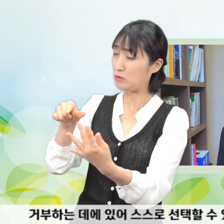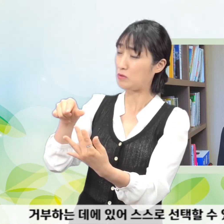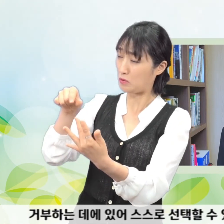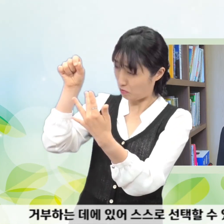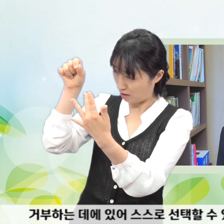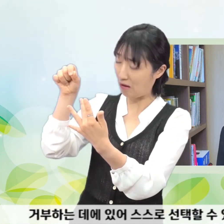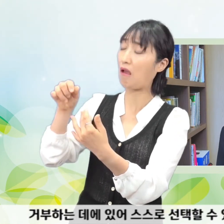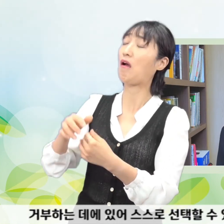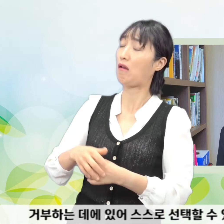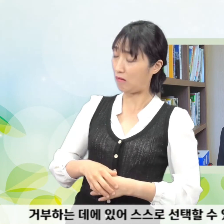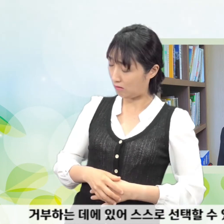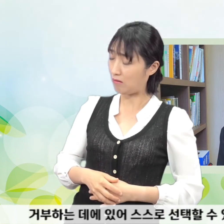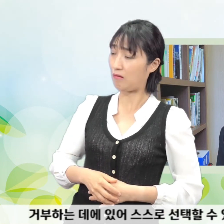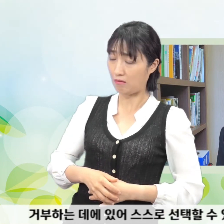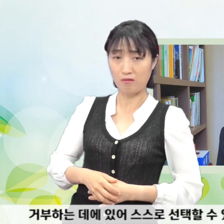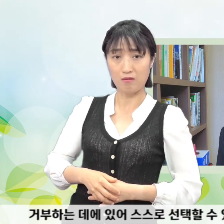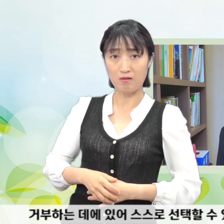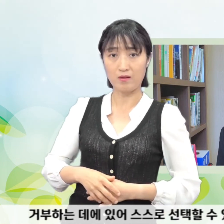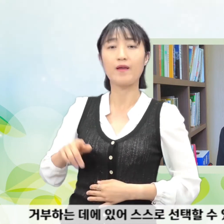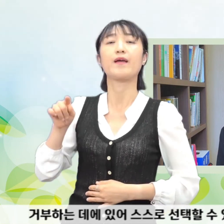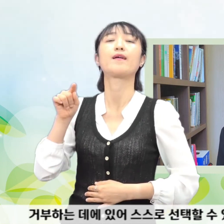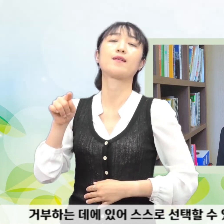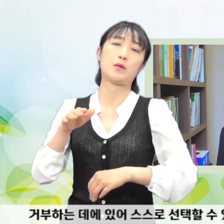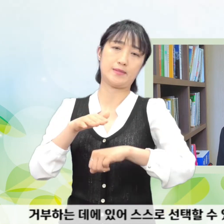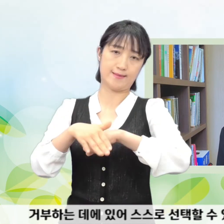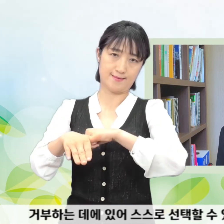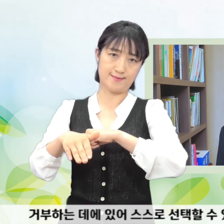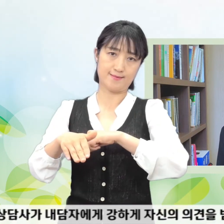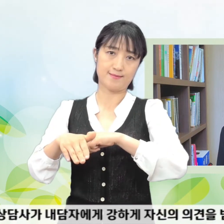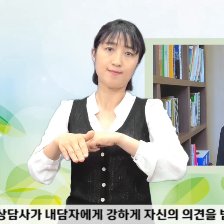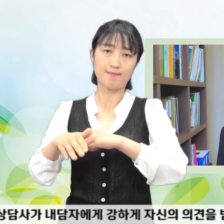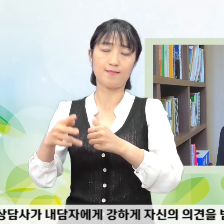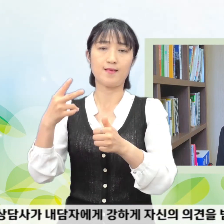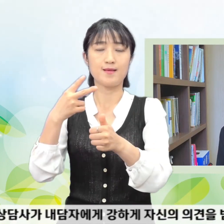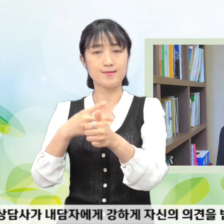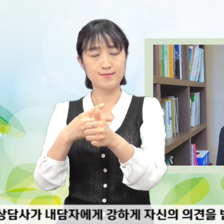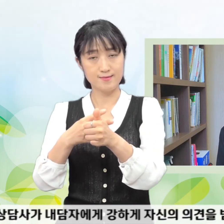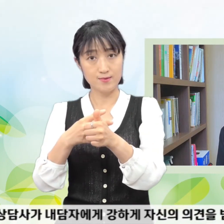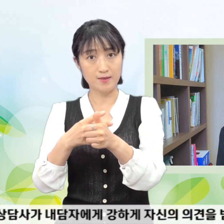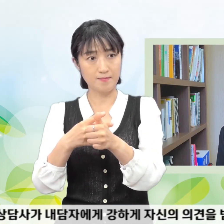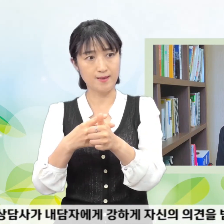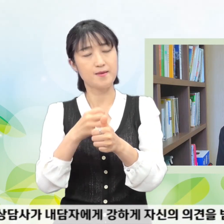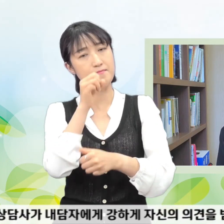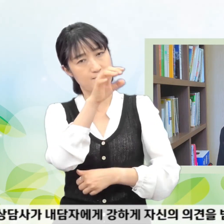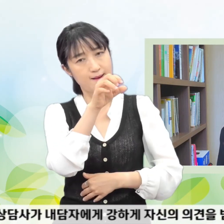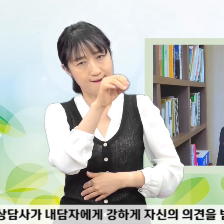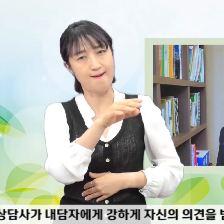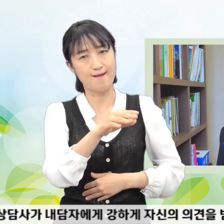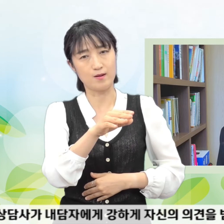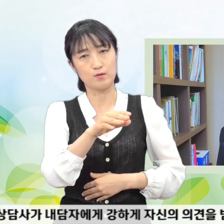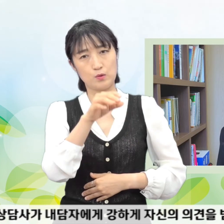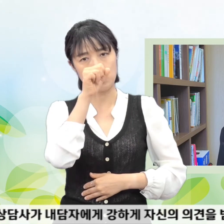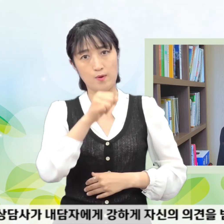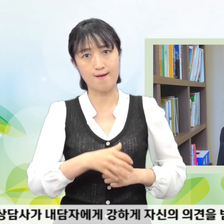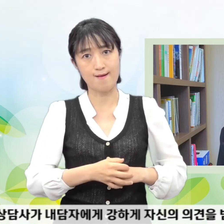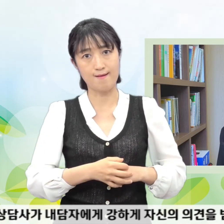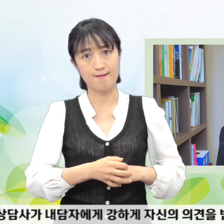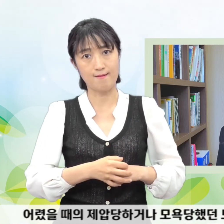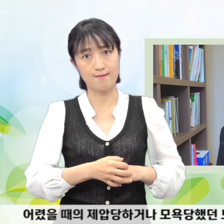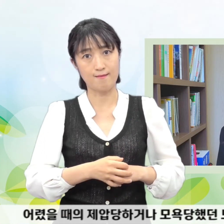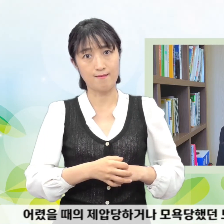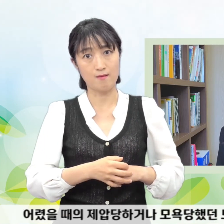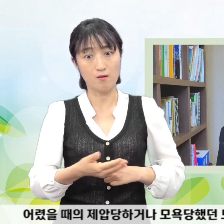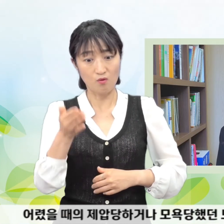선택할 수 있게 이렇게 툭 던져준다는 거죠. 근데 상담사가 그거를 강하게 이걸 받아들여야 돼 라고 했을